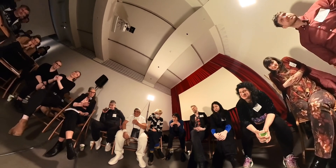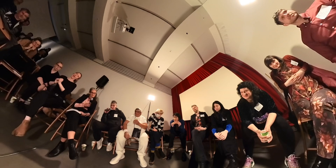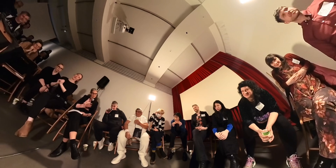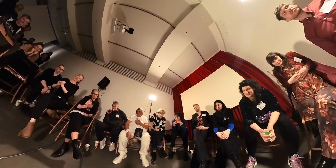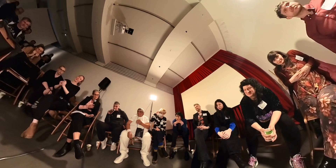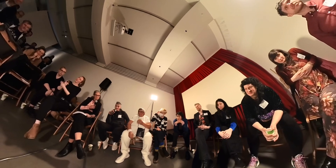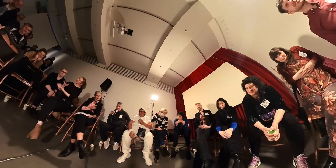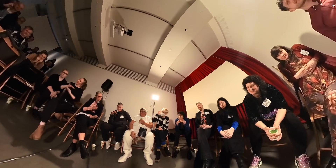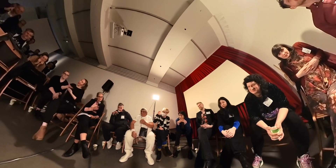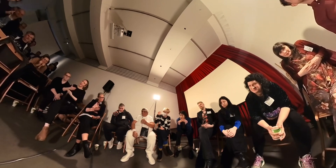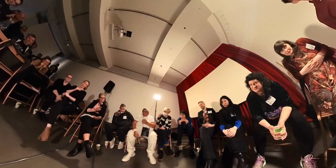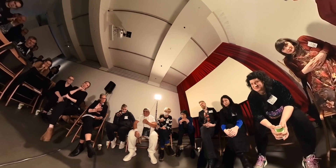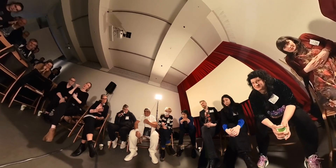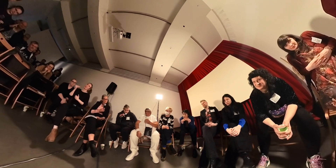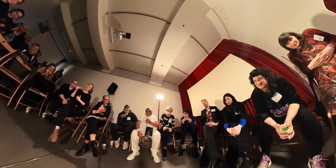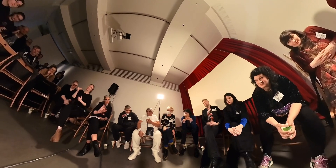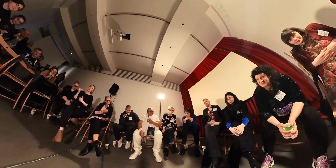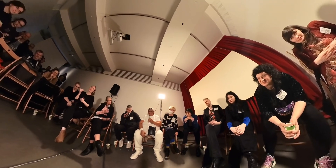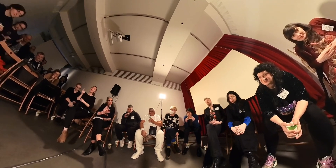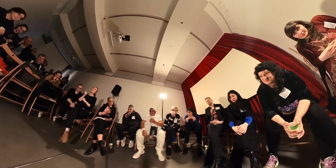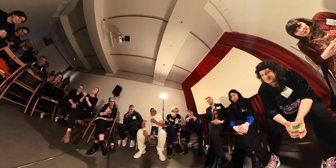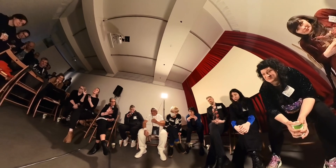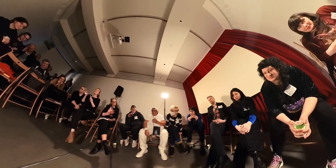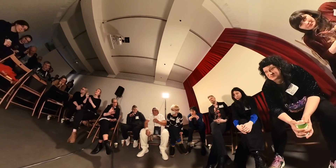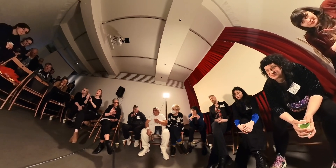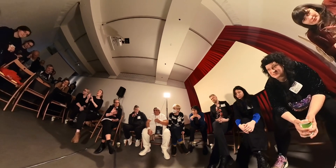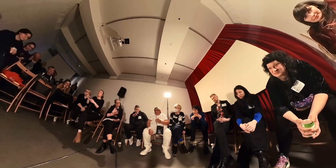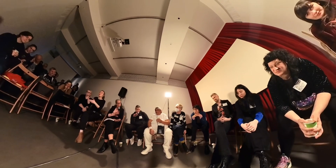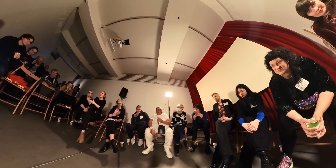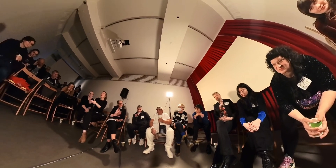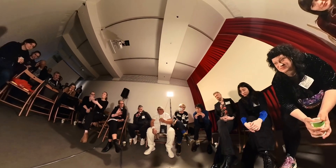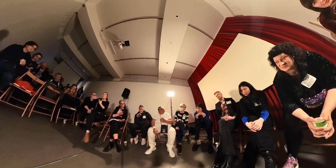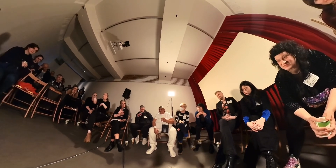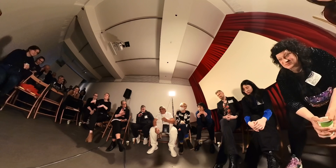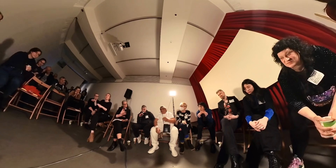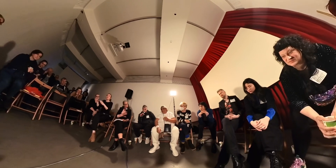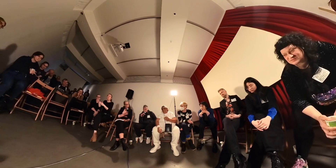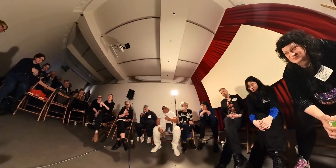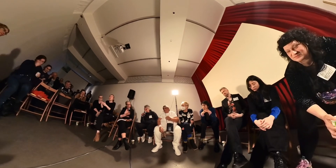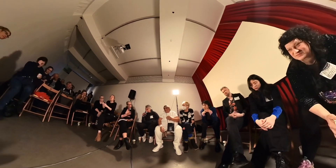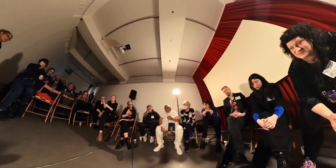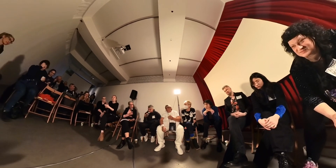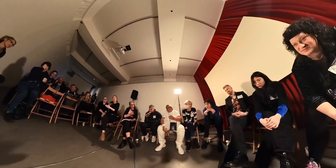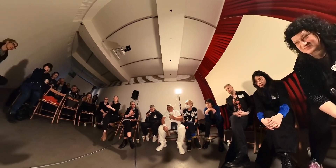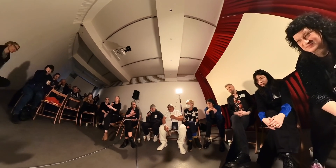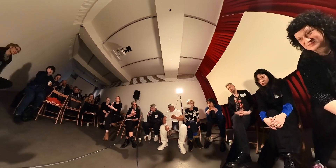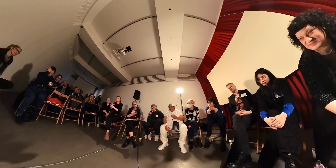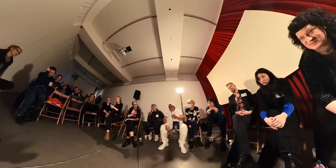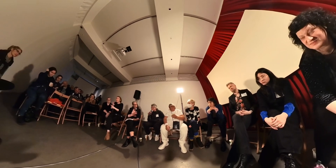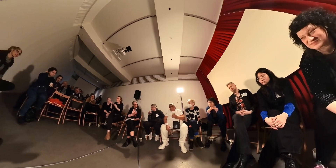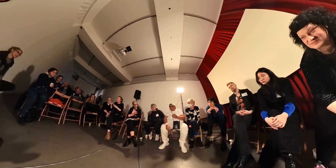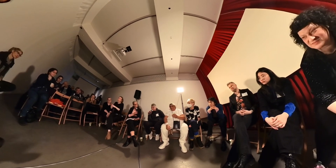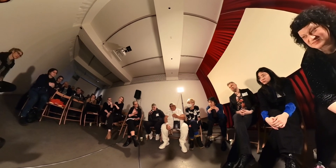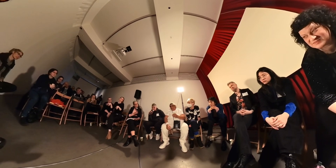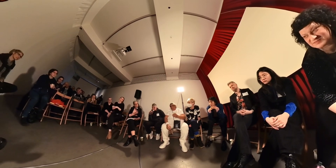moc, hrozně moc. Nejenom to zázemí, jak mluvila Balu, že my jsme rodina, my jsme fakt